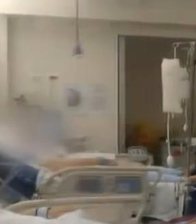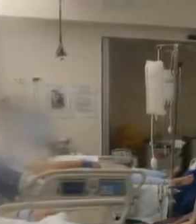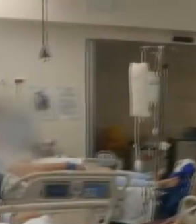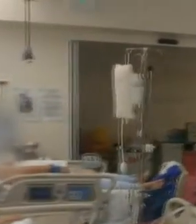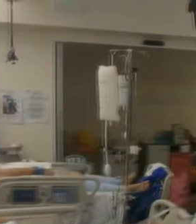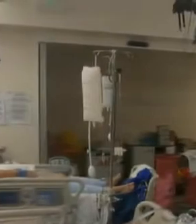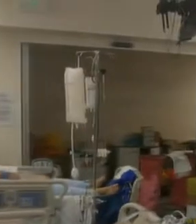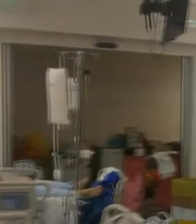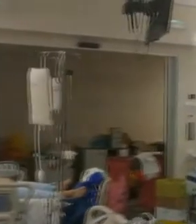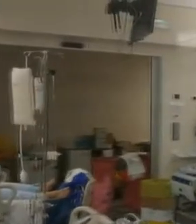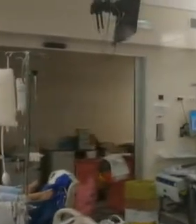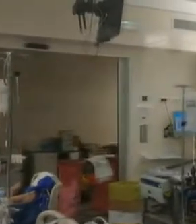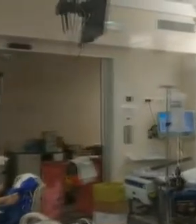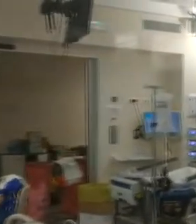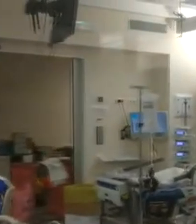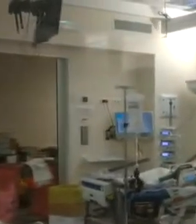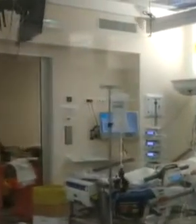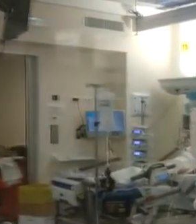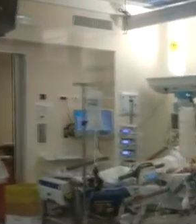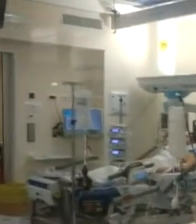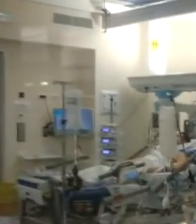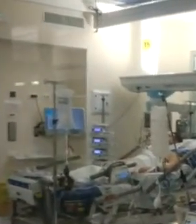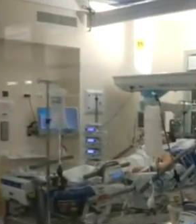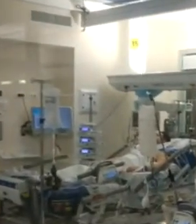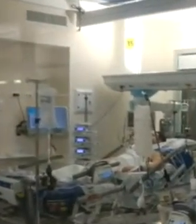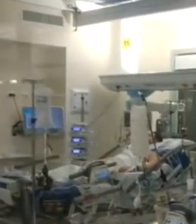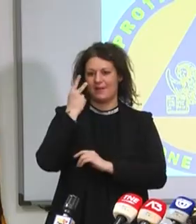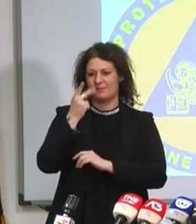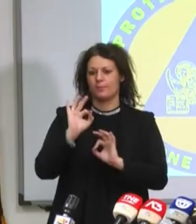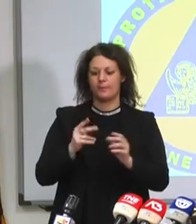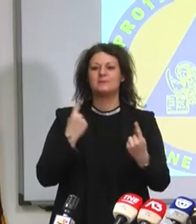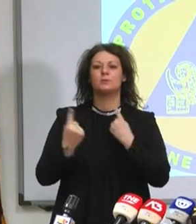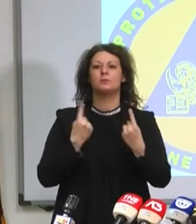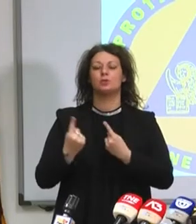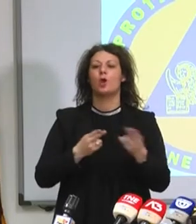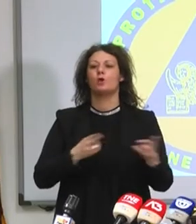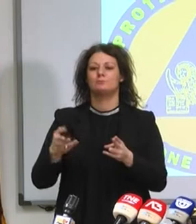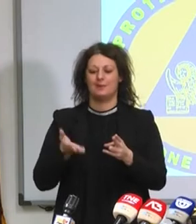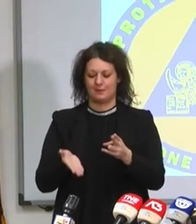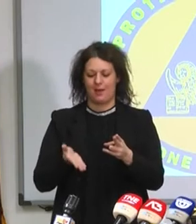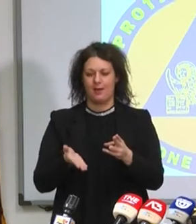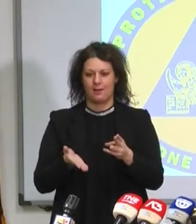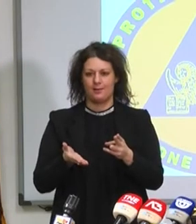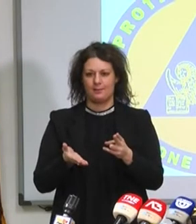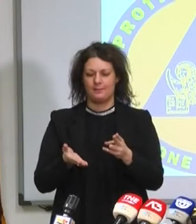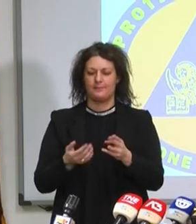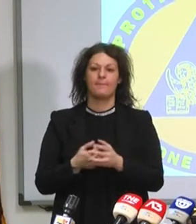terapia intensiva tornano a crescere e la variante inglese fa paura. Segnali sicuramente